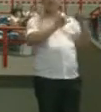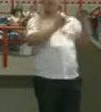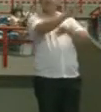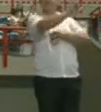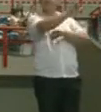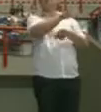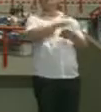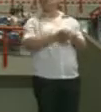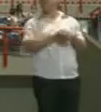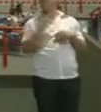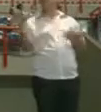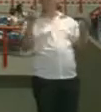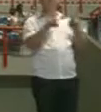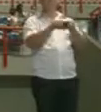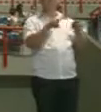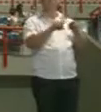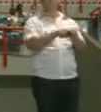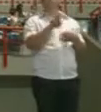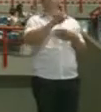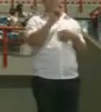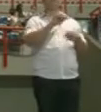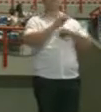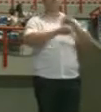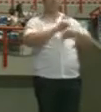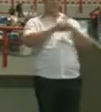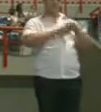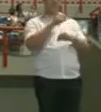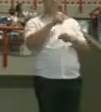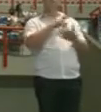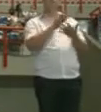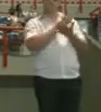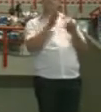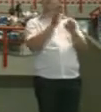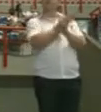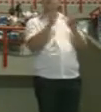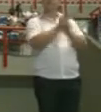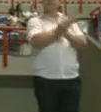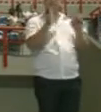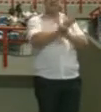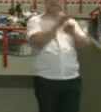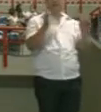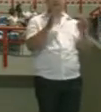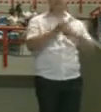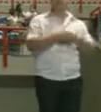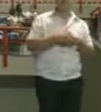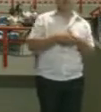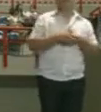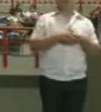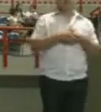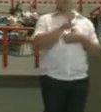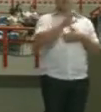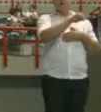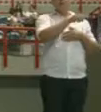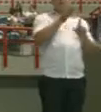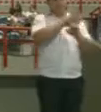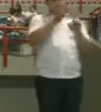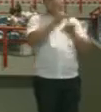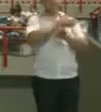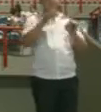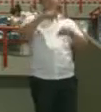se o cara não votar, ele vai levar porrada. Gente, ele vai apanhar